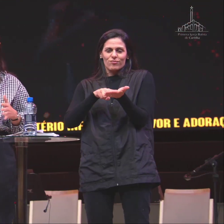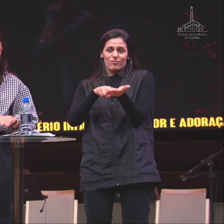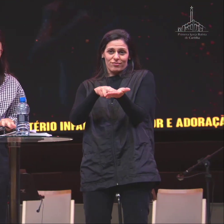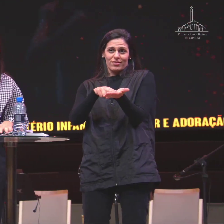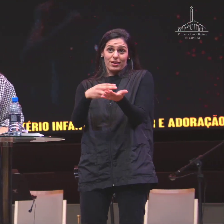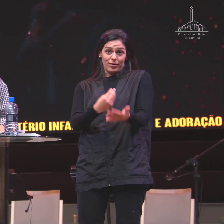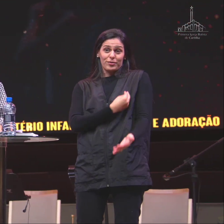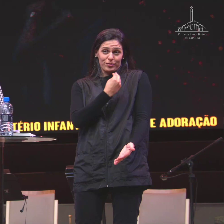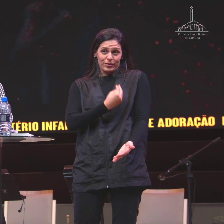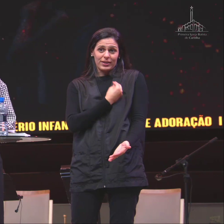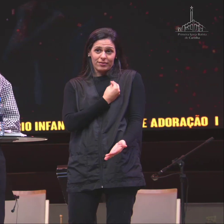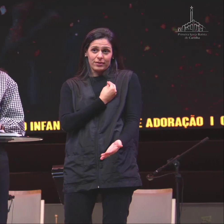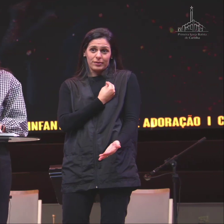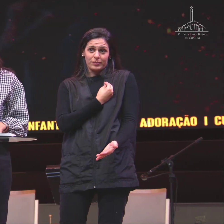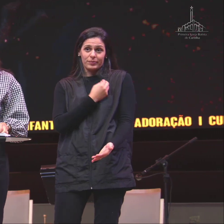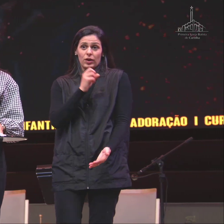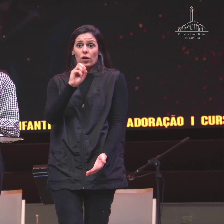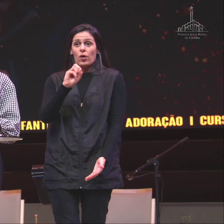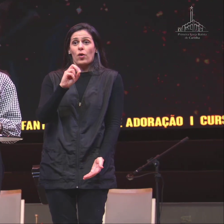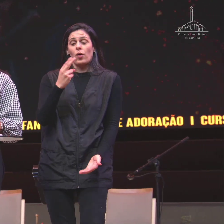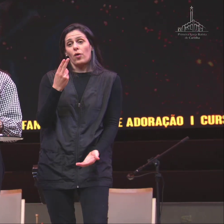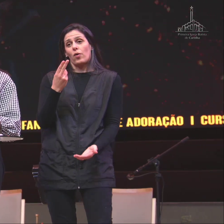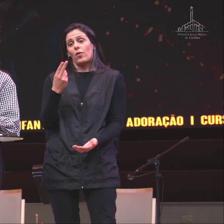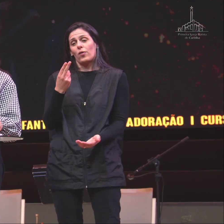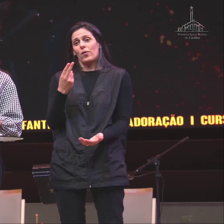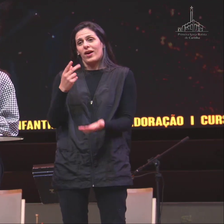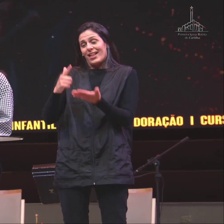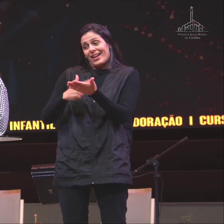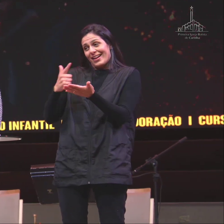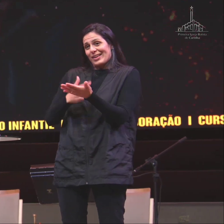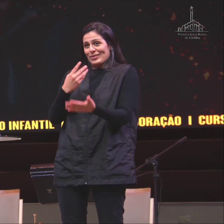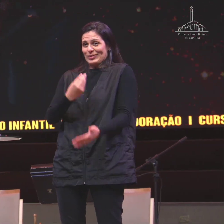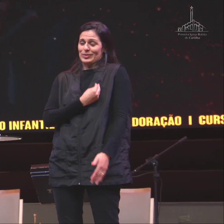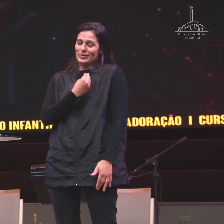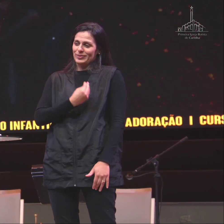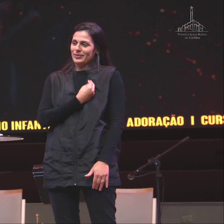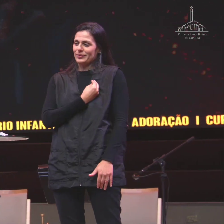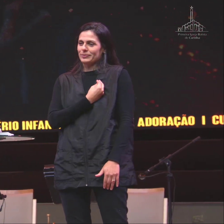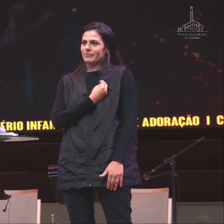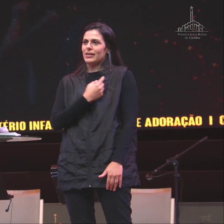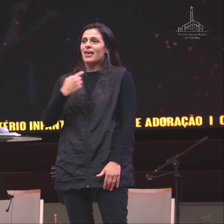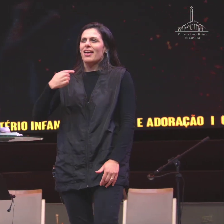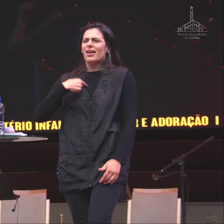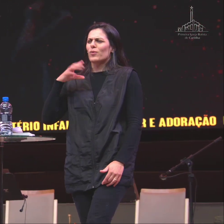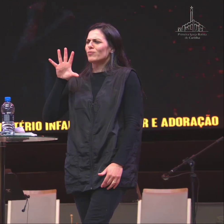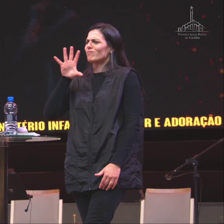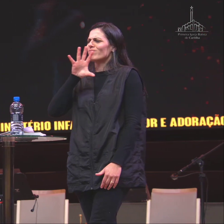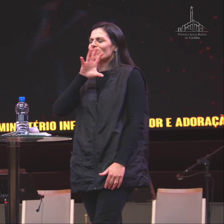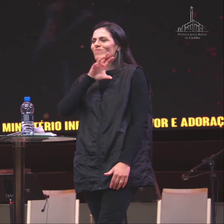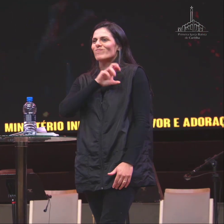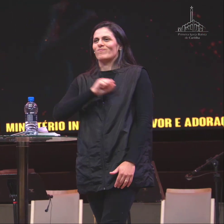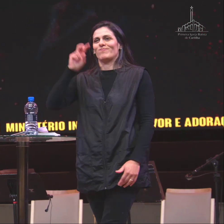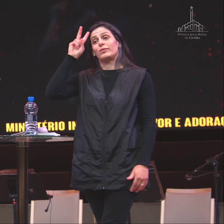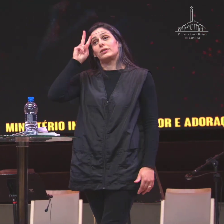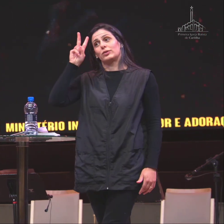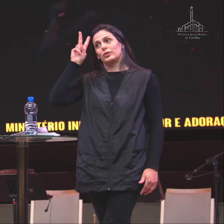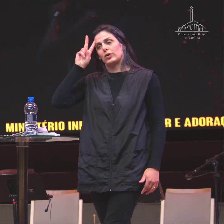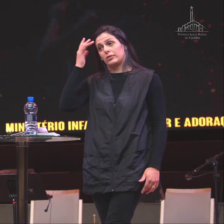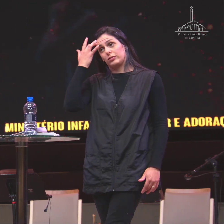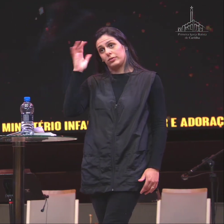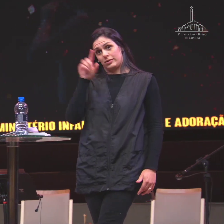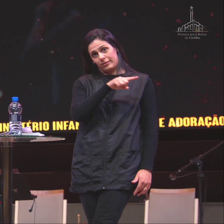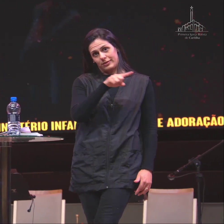Cristo. Não que possamos reivindicar qualquer coisa com base em nossos próprios méritos, mas a nossa capacidade vem